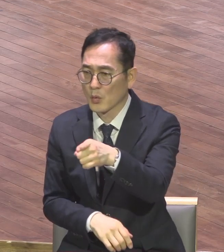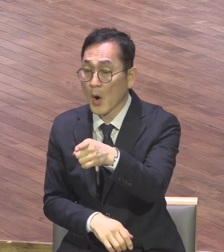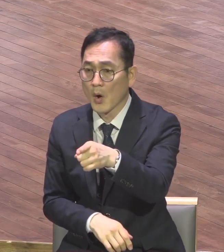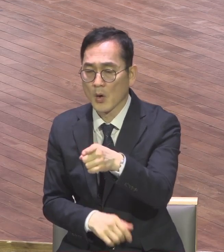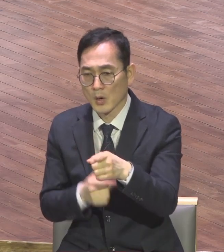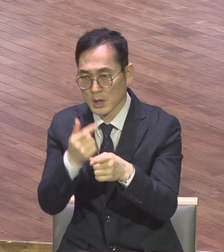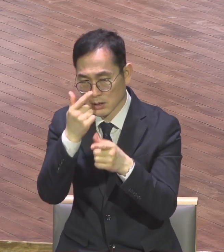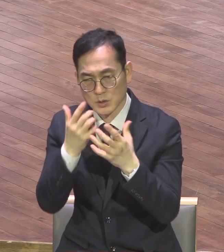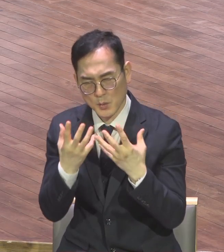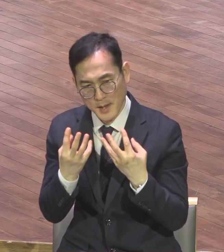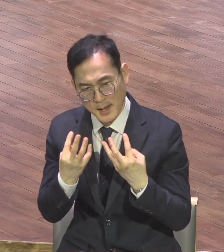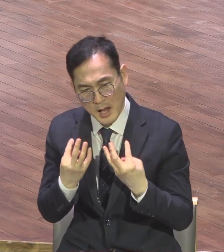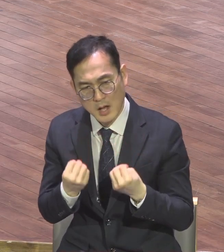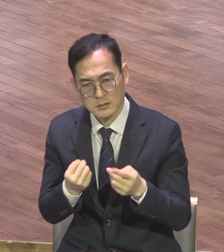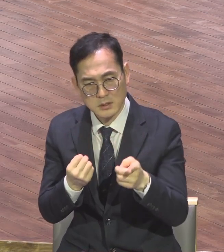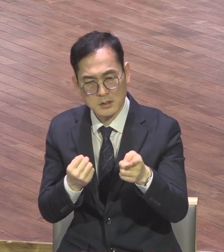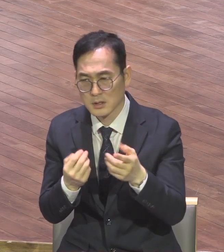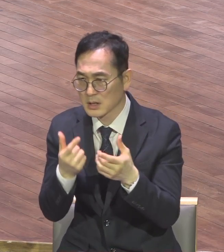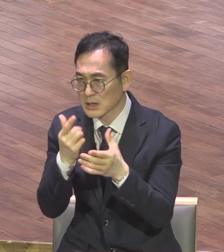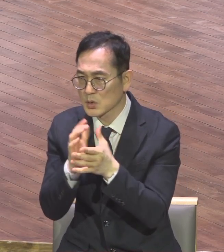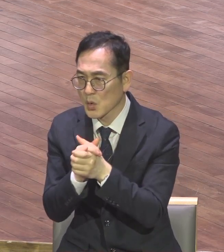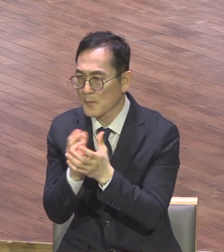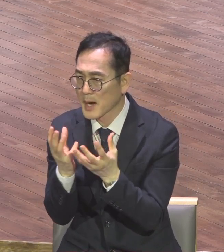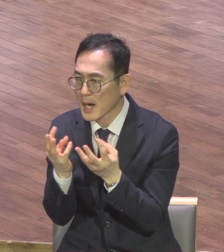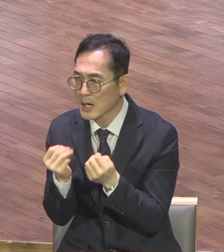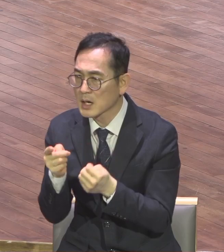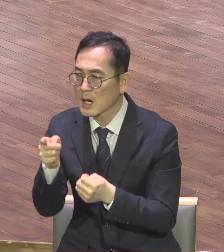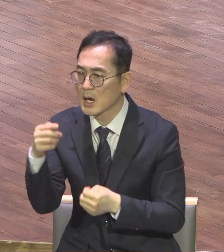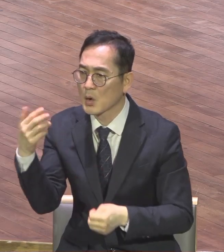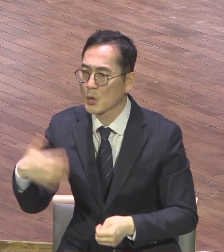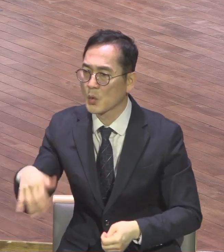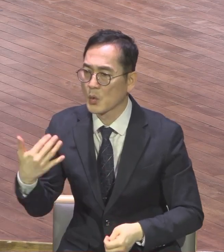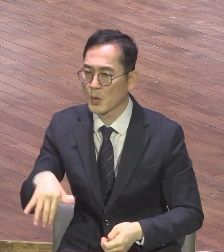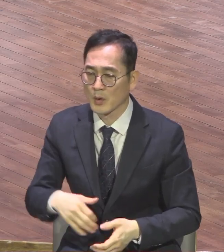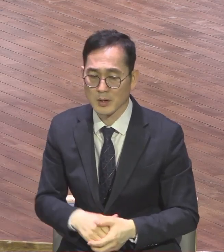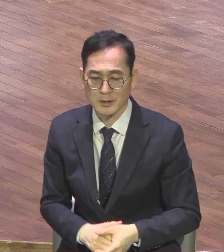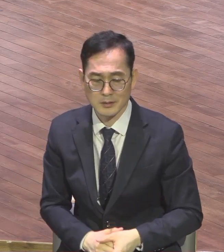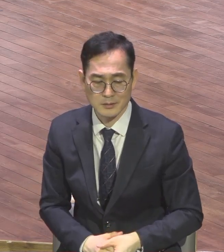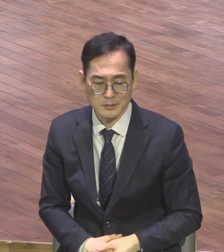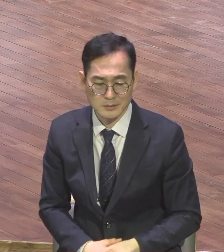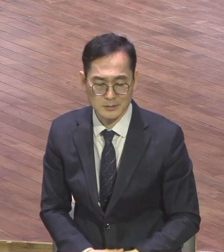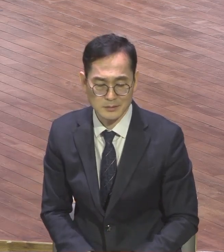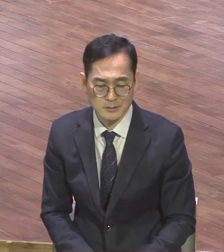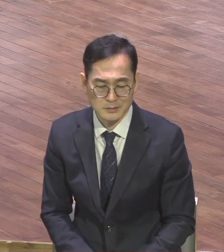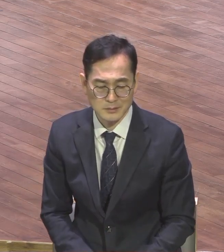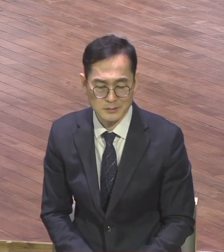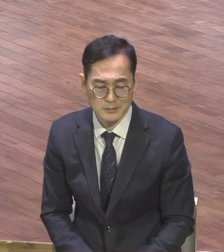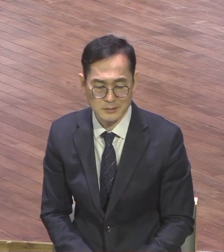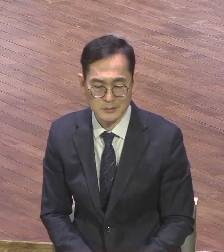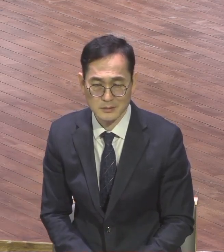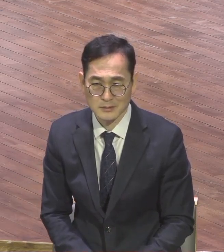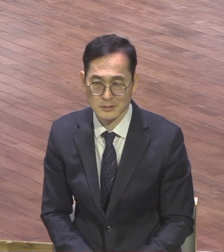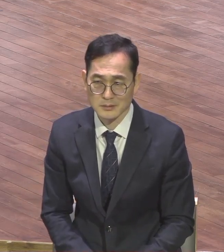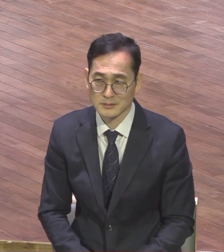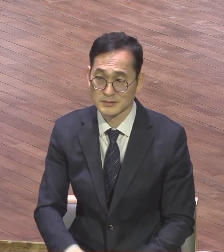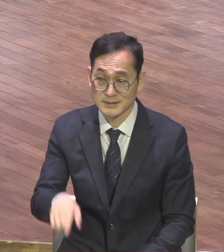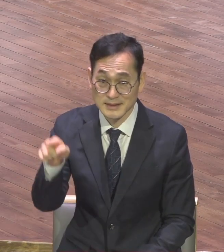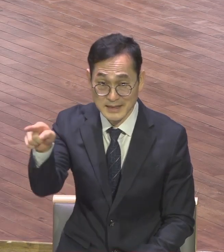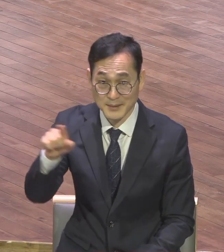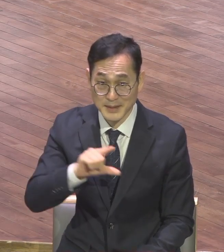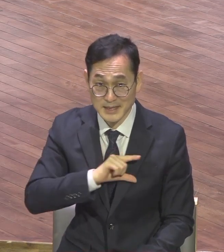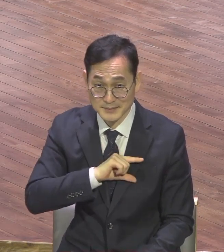기도 많이 한 분이야. 끝난 거예요. 저는 집사장 때 그 닉네임이 기도하는 사람으로 소문나게